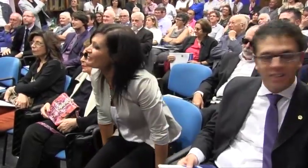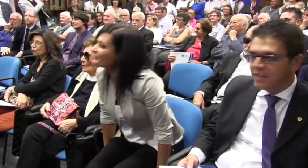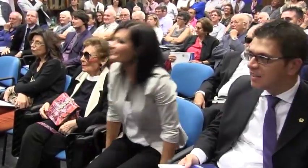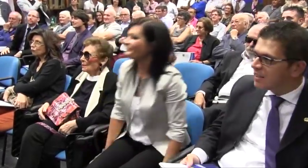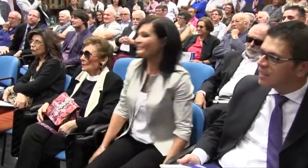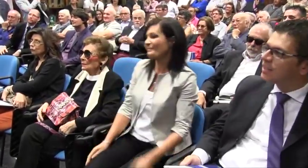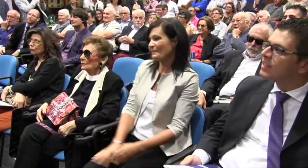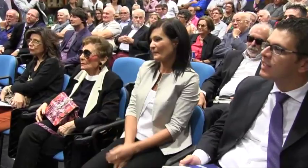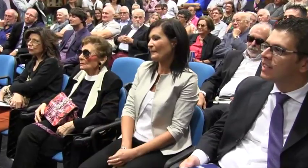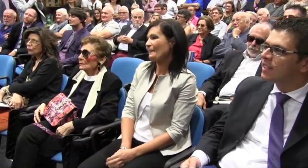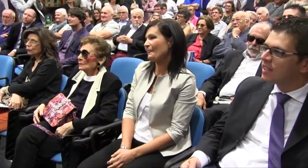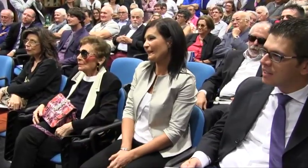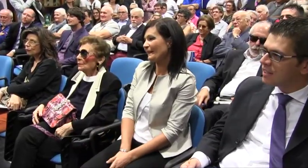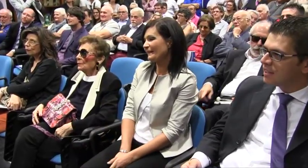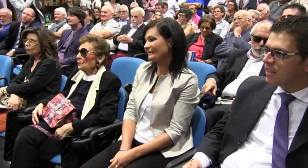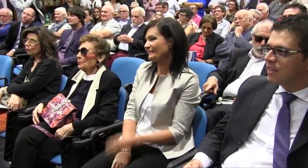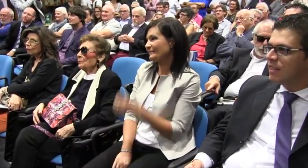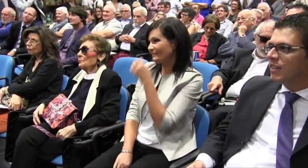Grazie.